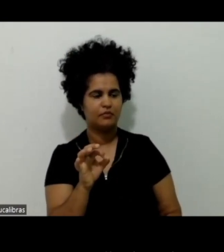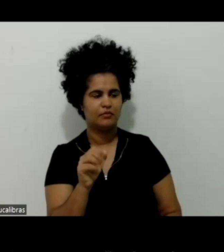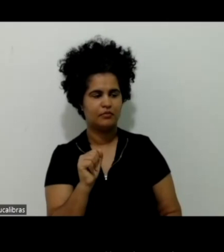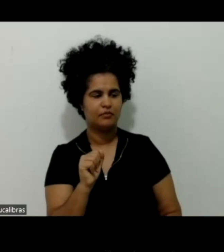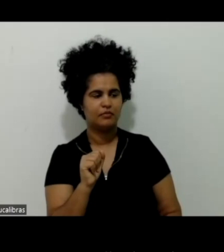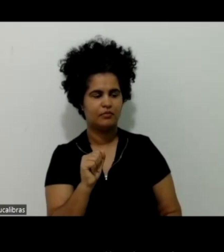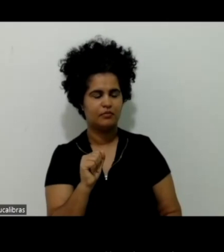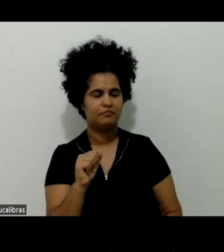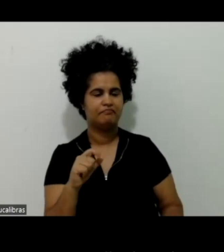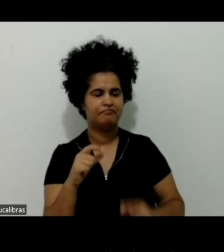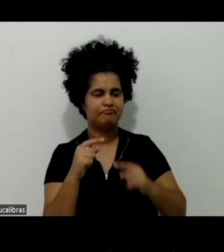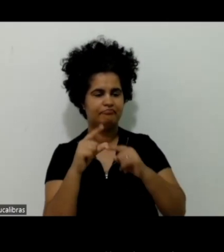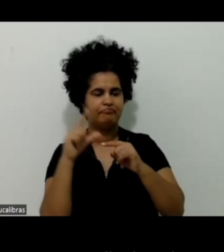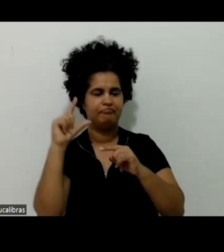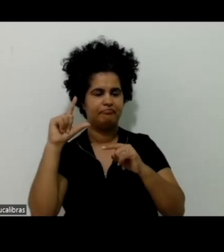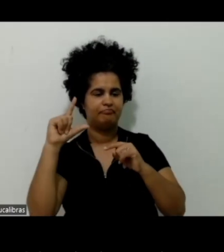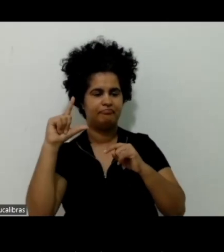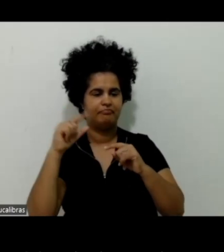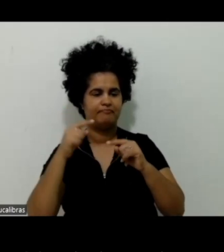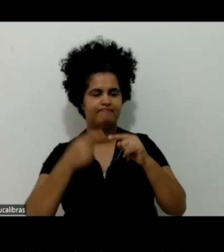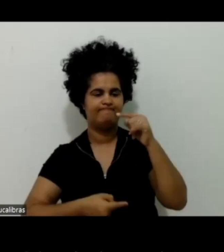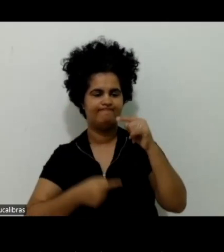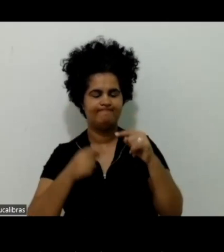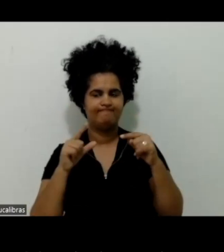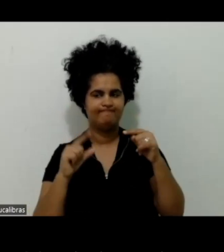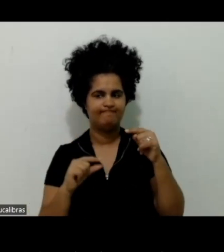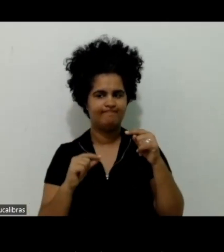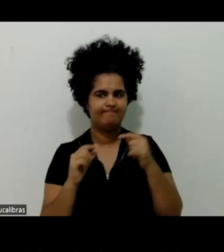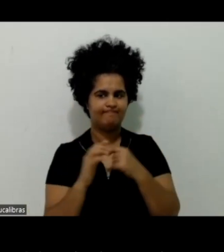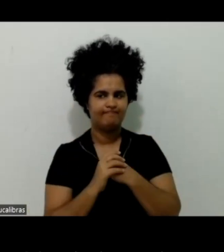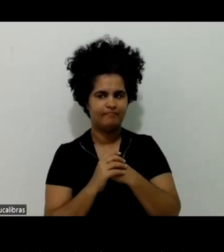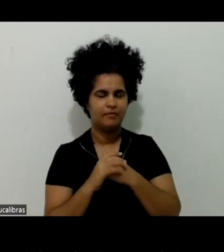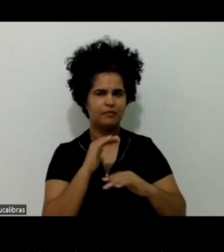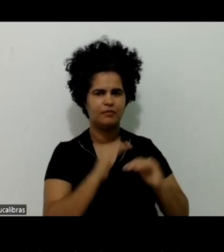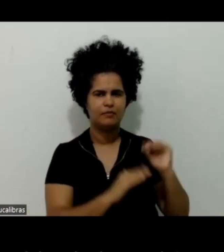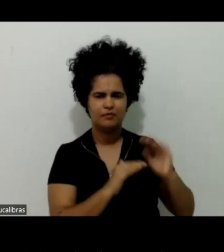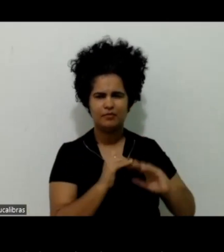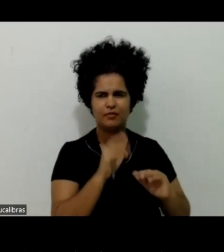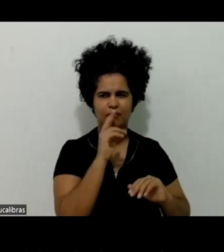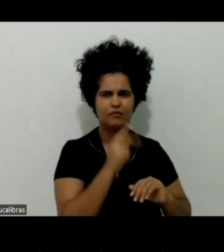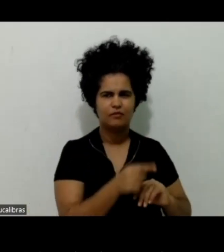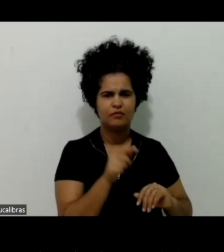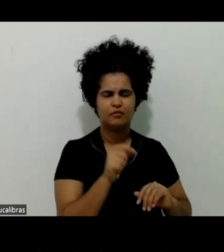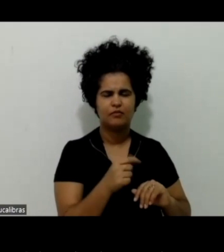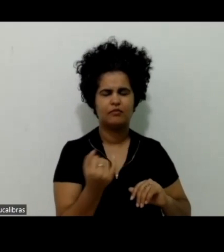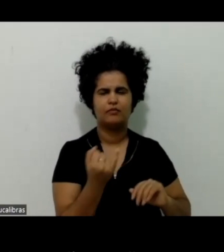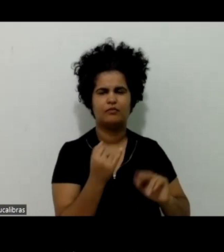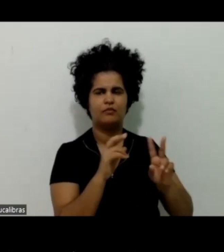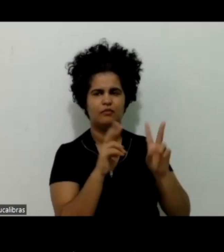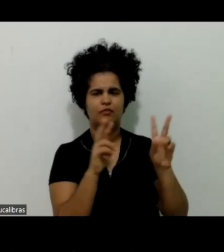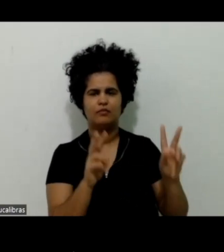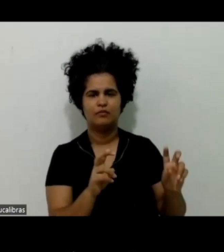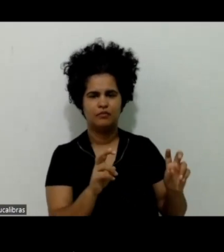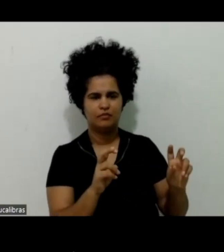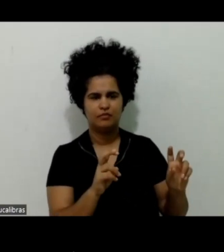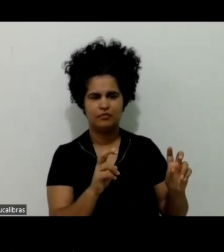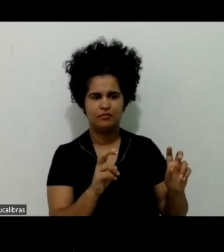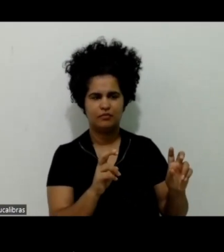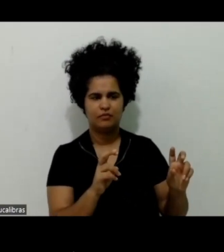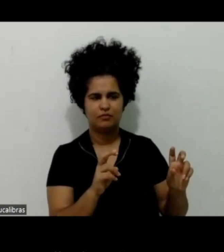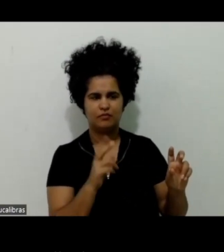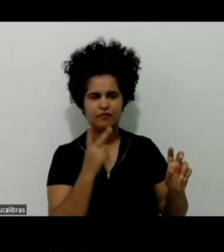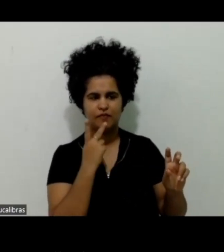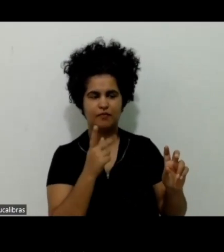Ainda, quase 90% dessas profissionais, né, reconhecem a relevância da temática étnico-racial, reafirmando a necessidade